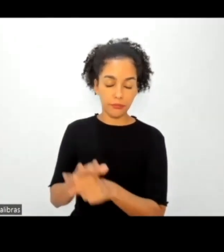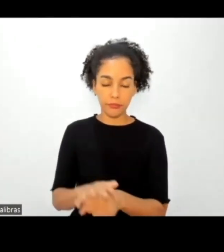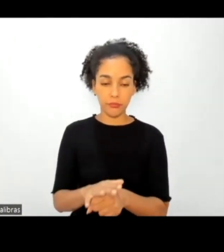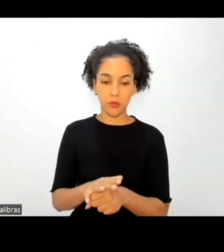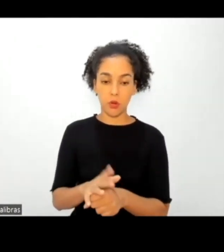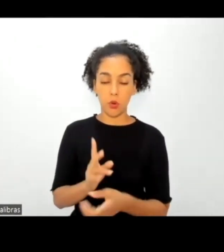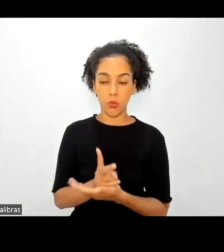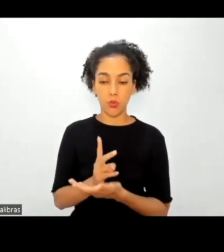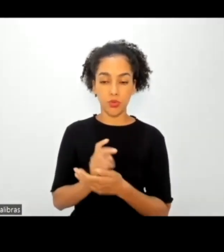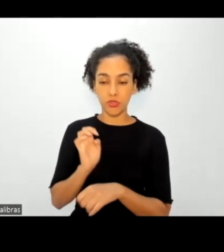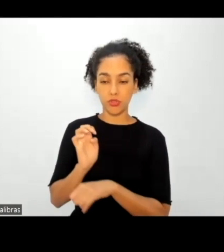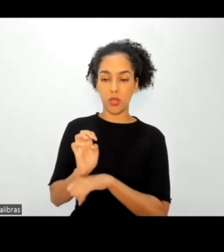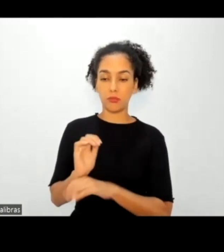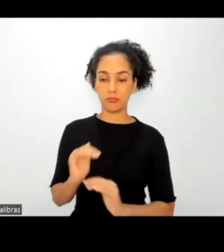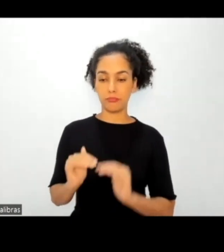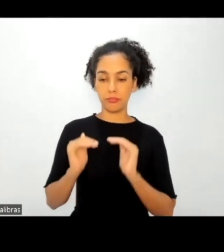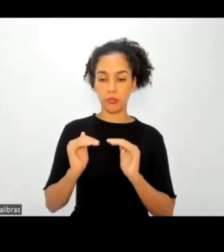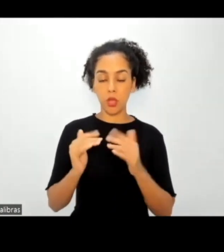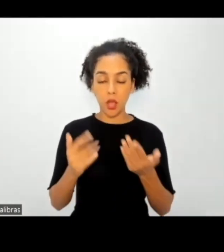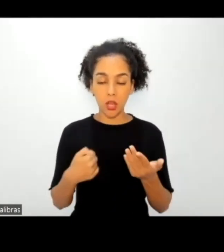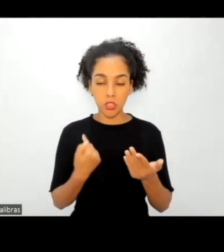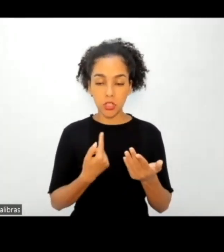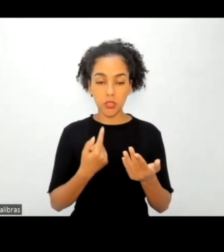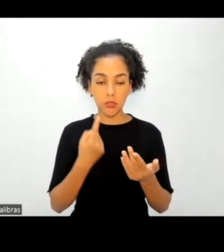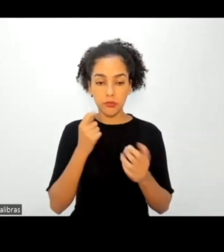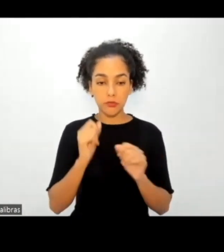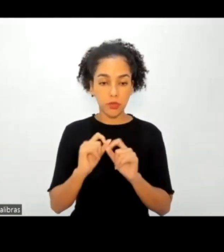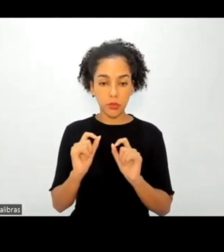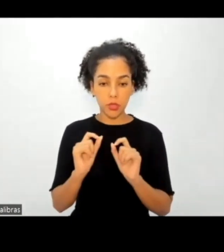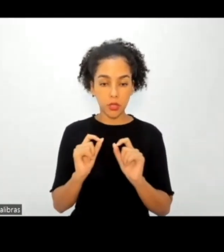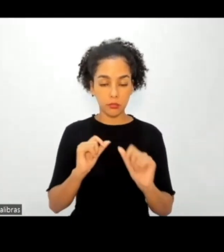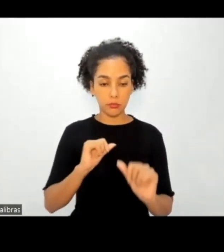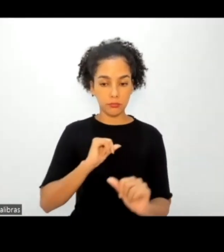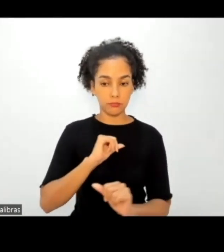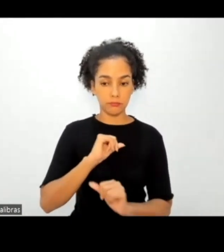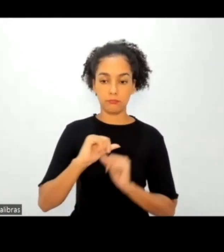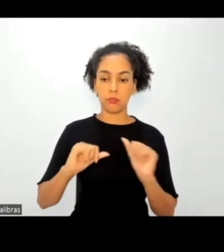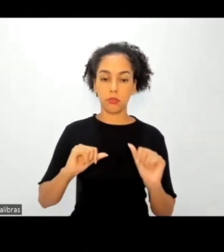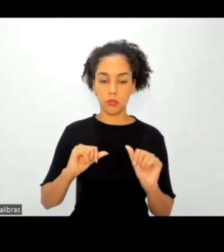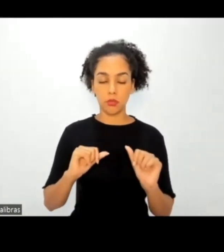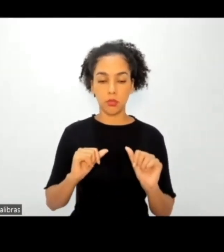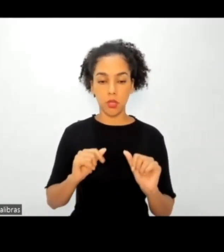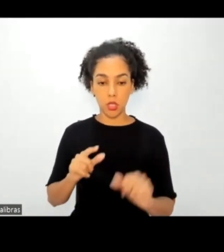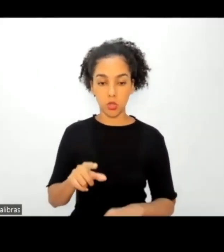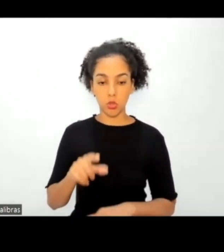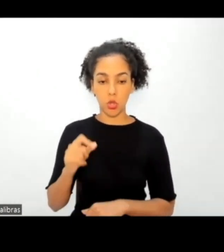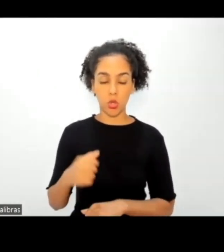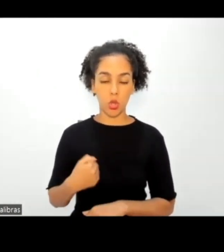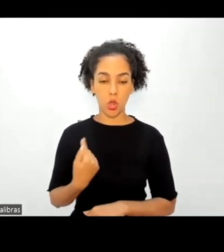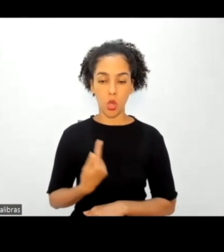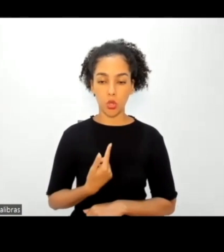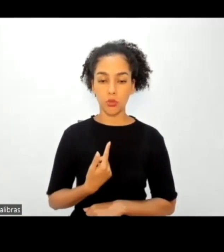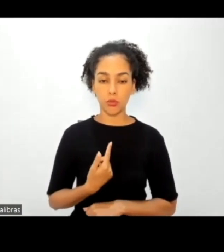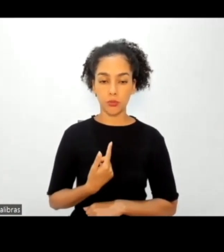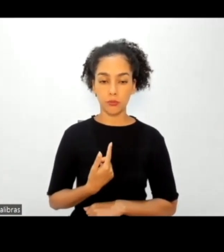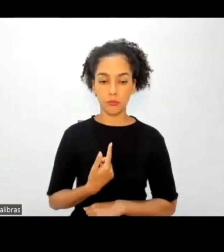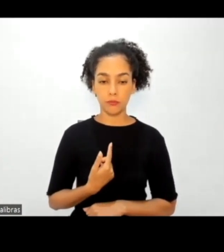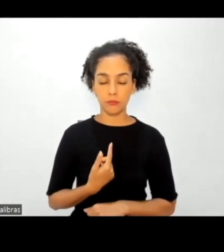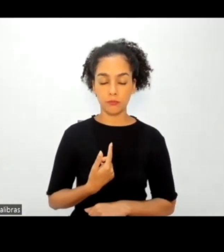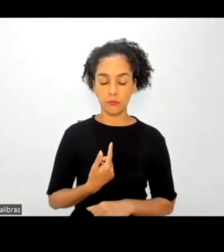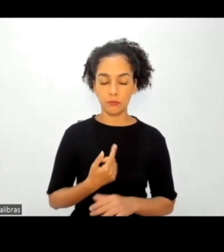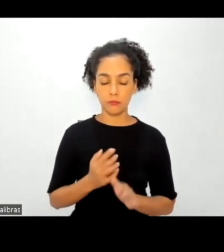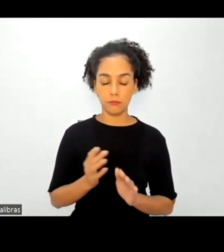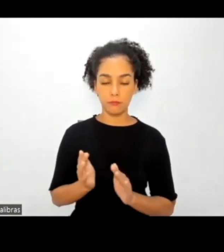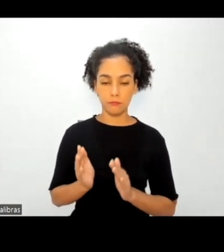Mas a partir do momento, né, em que a gente faz a virada e que a gente escolhe o nosso lado, a gente